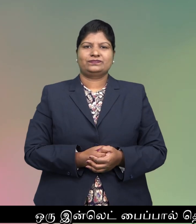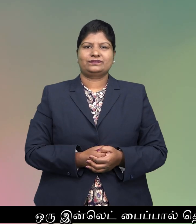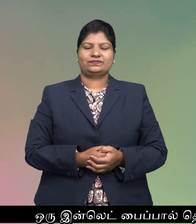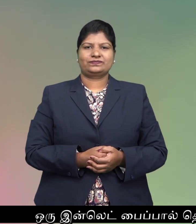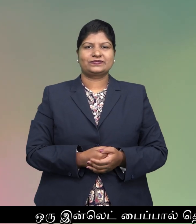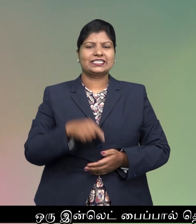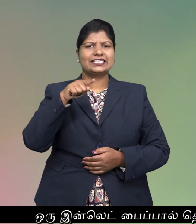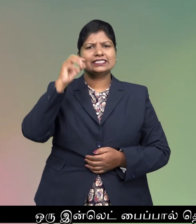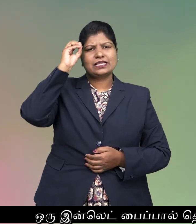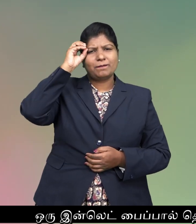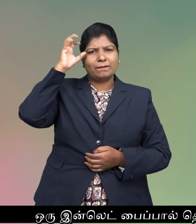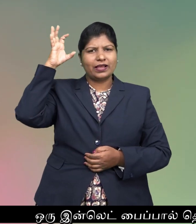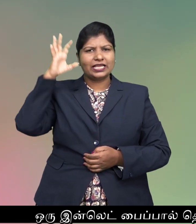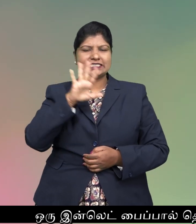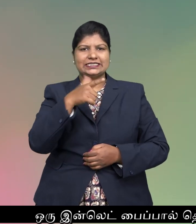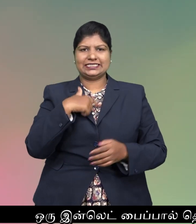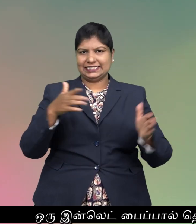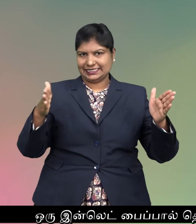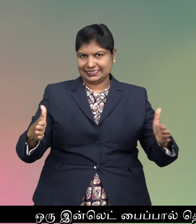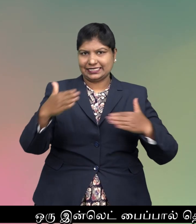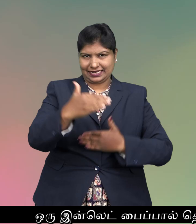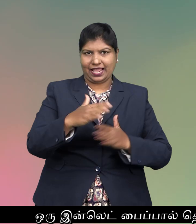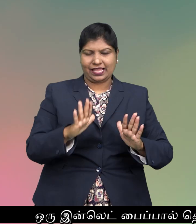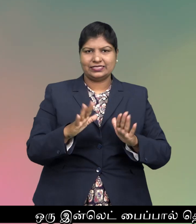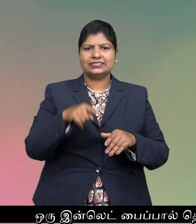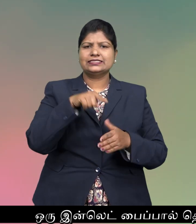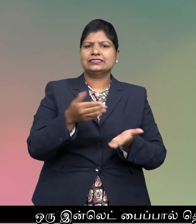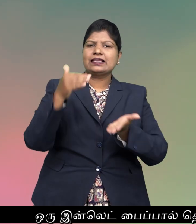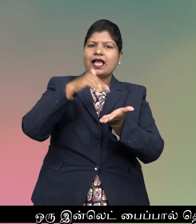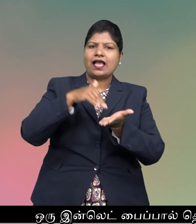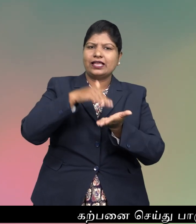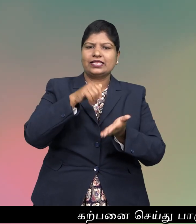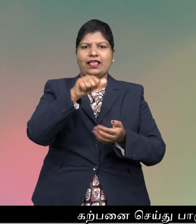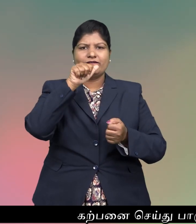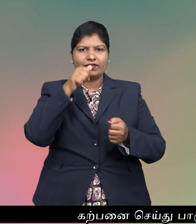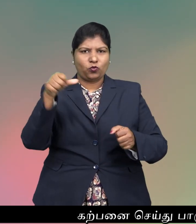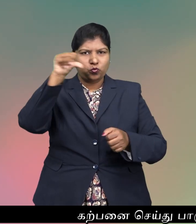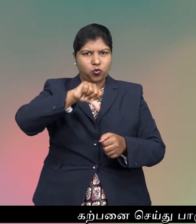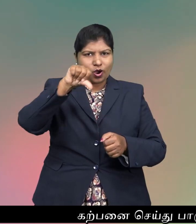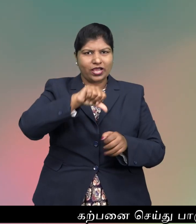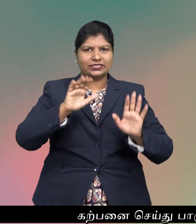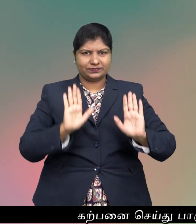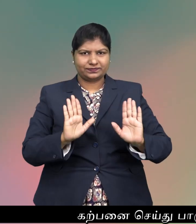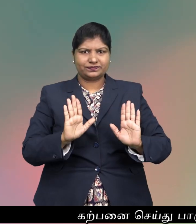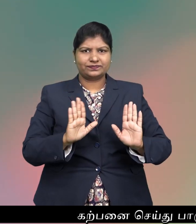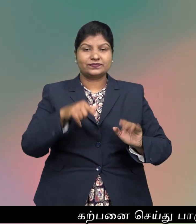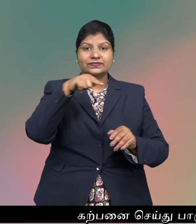ஒரு இன்லெட் பைப்பால் தொடர்ந்து நிரப்பப்படும் ஒரு தொட்டியை கற்பனை செய்து பாருங்கள். மேலும்